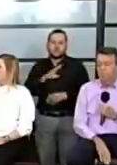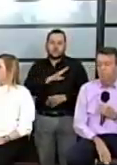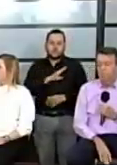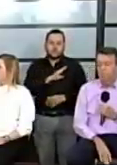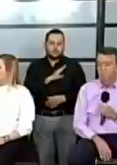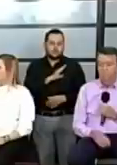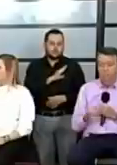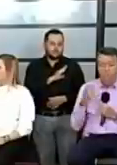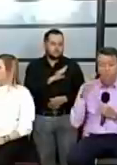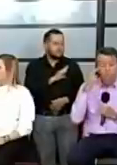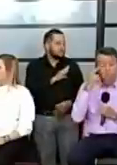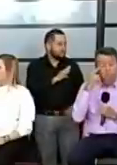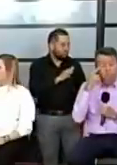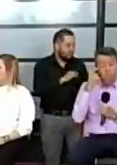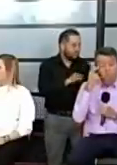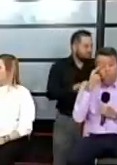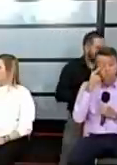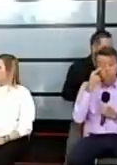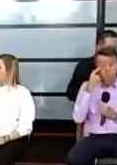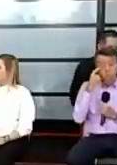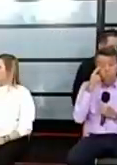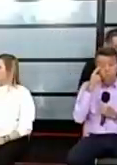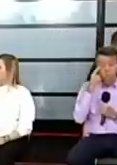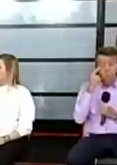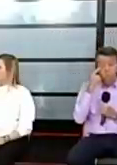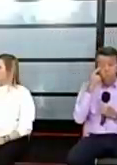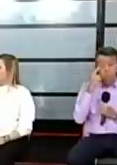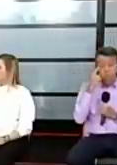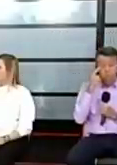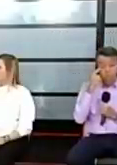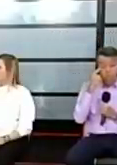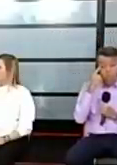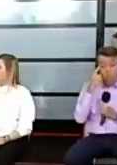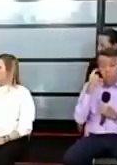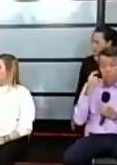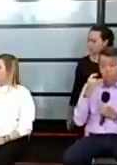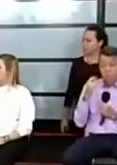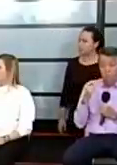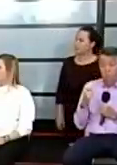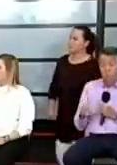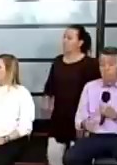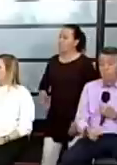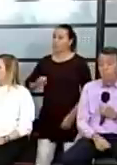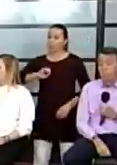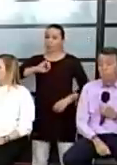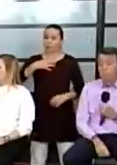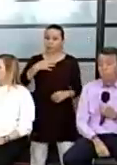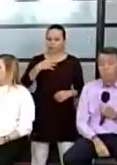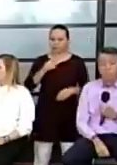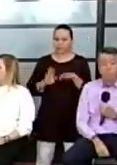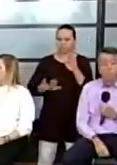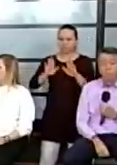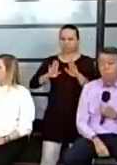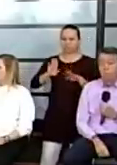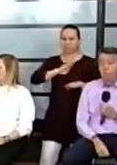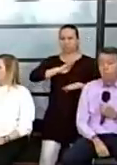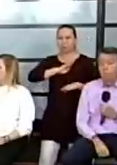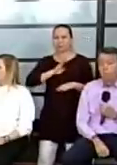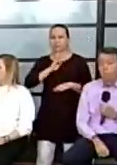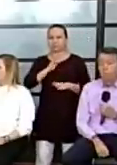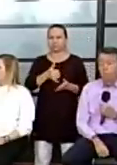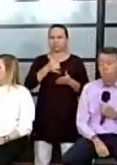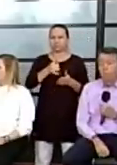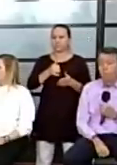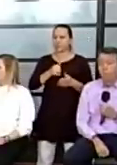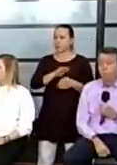alcalde, porque los tres, muy difícil que los tres ganen, va a ganar uno. Si es uno de ustedes, ellos